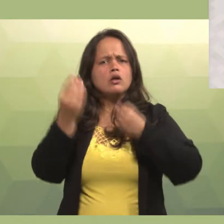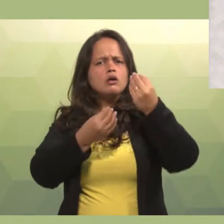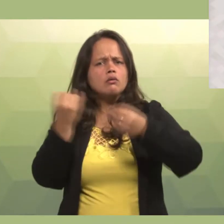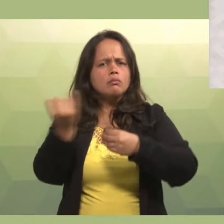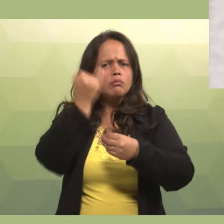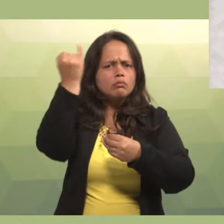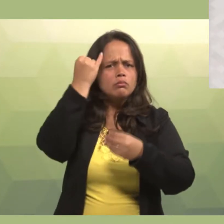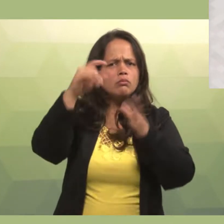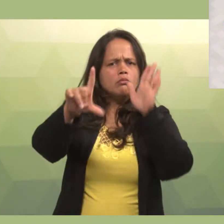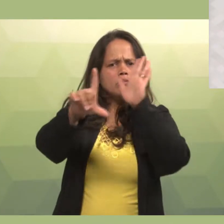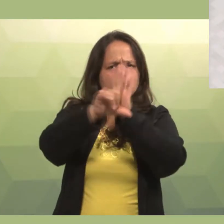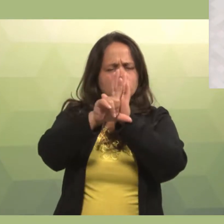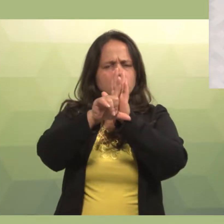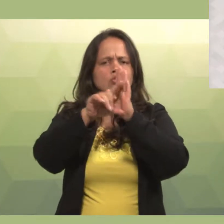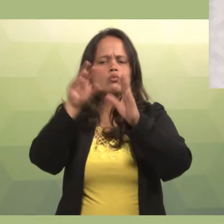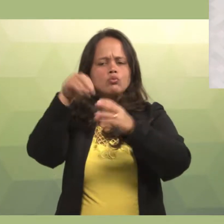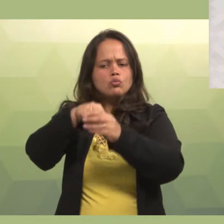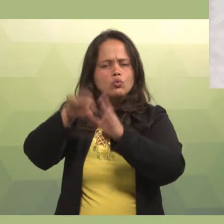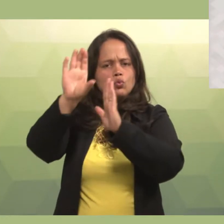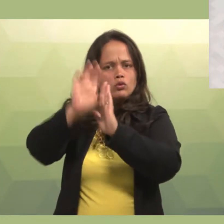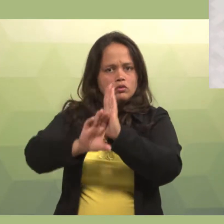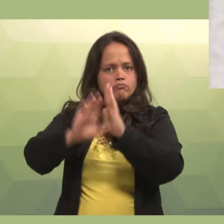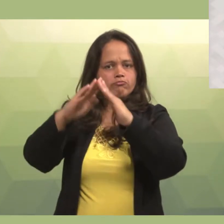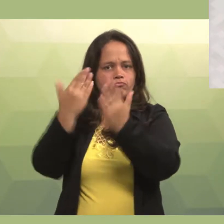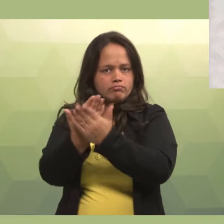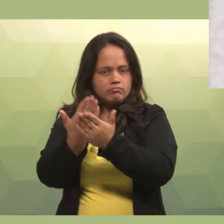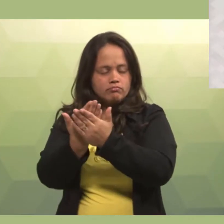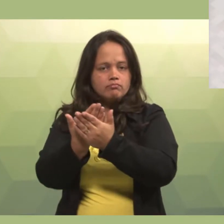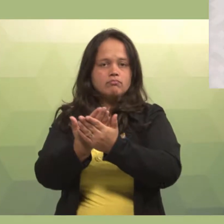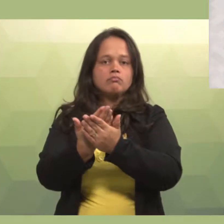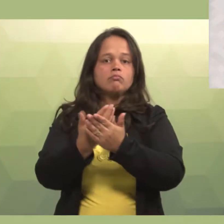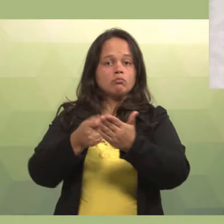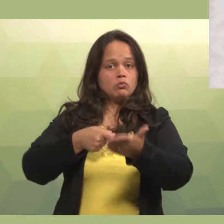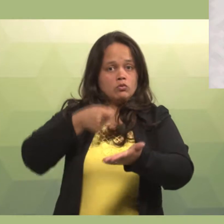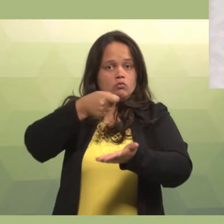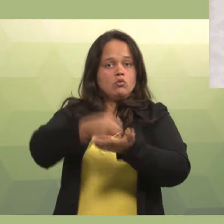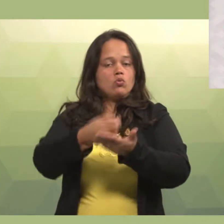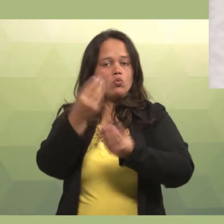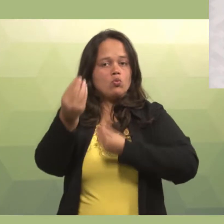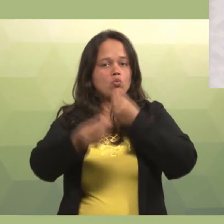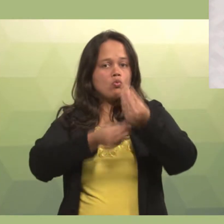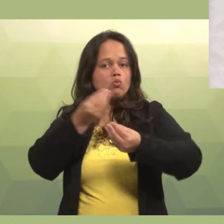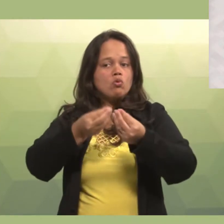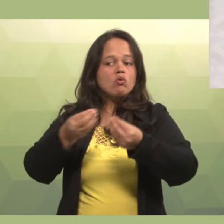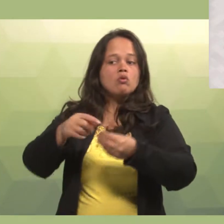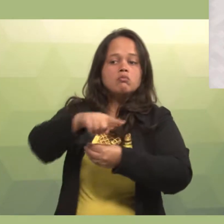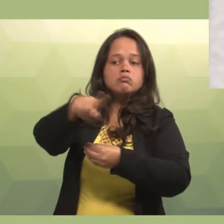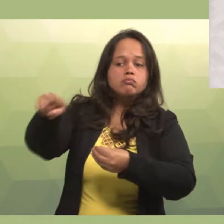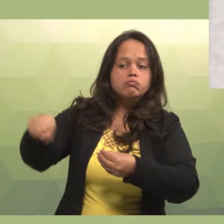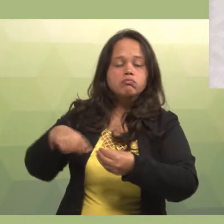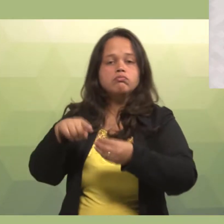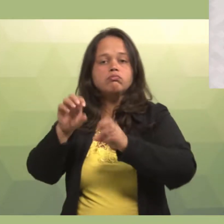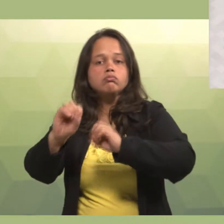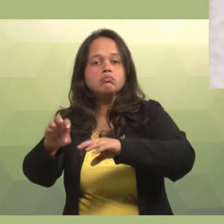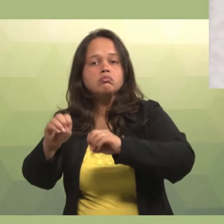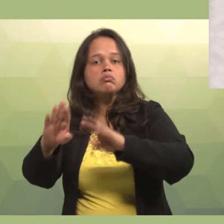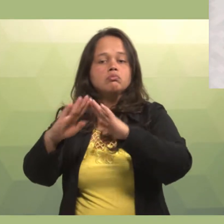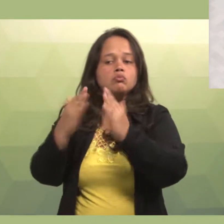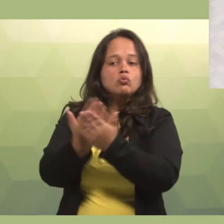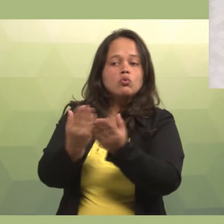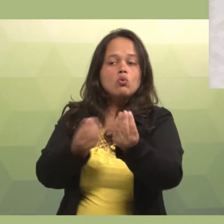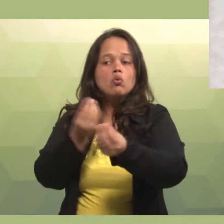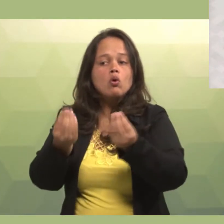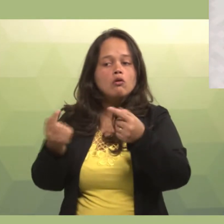na definição do currículo escolar, determinar a sua ação educativa fundamentada na